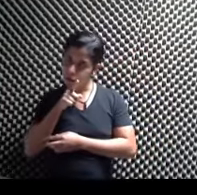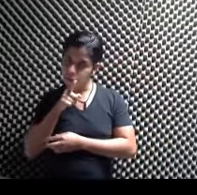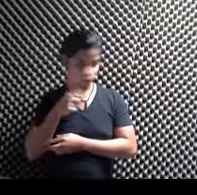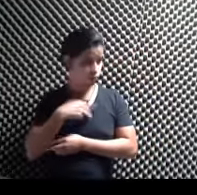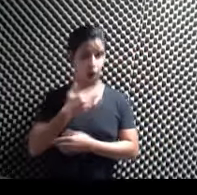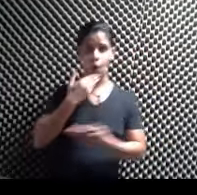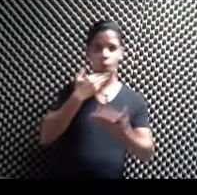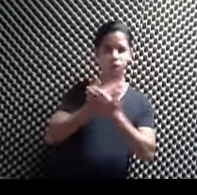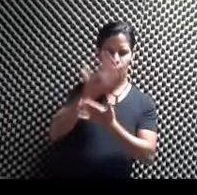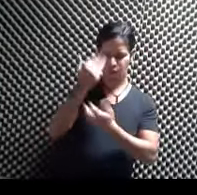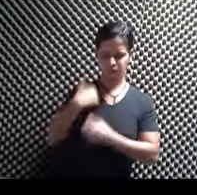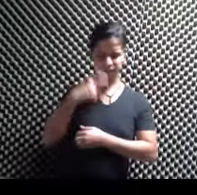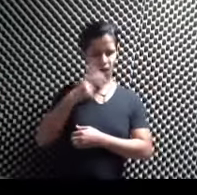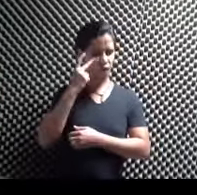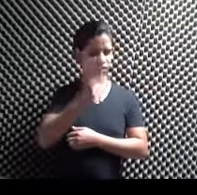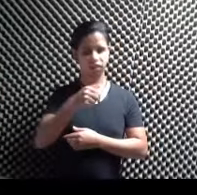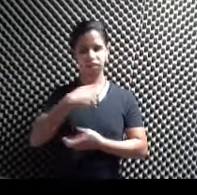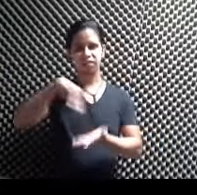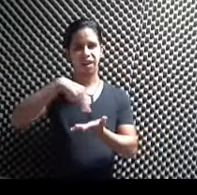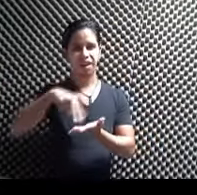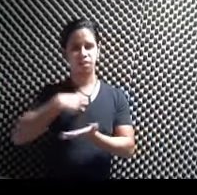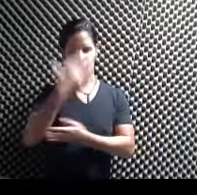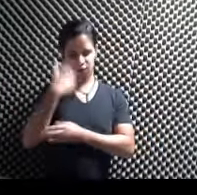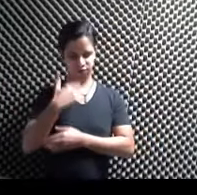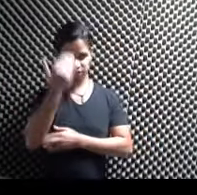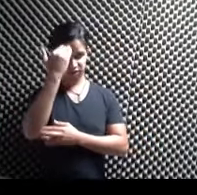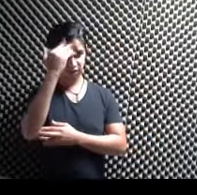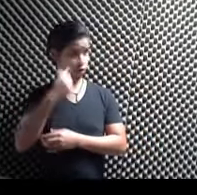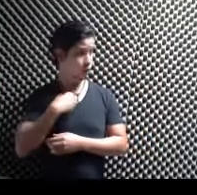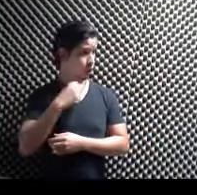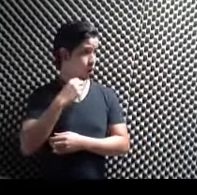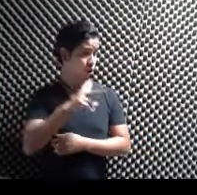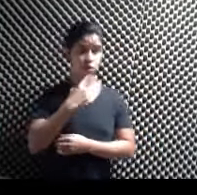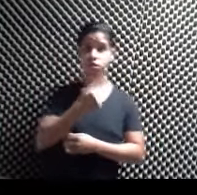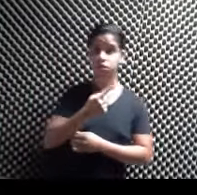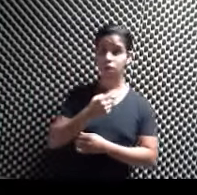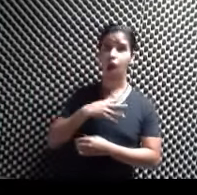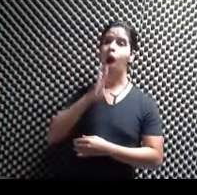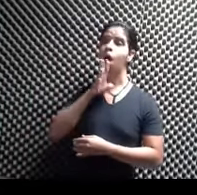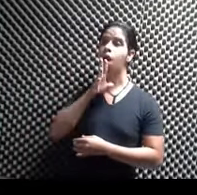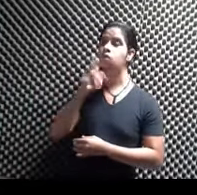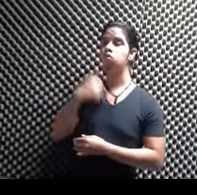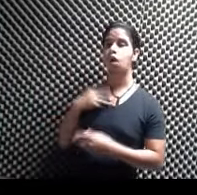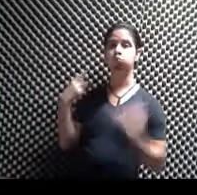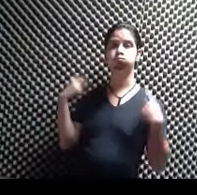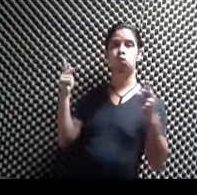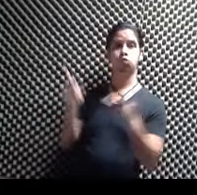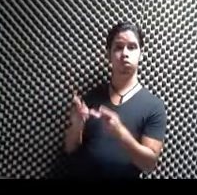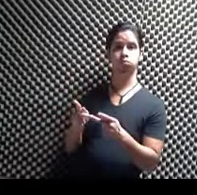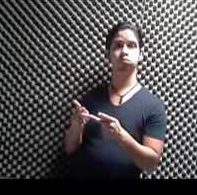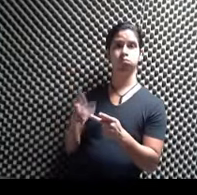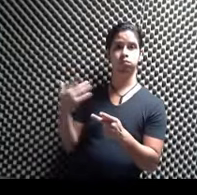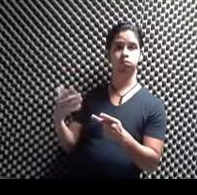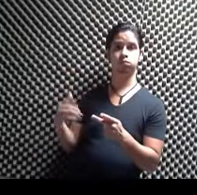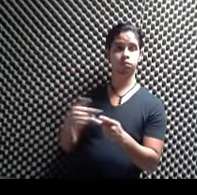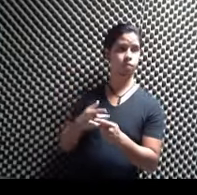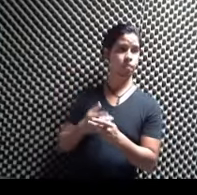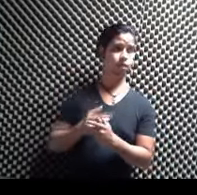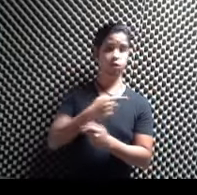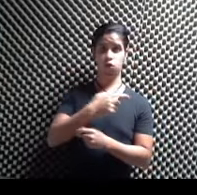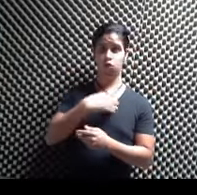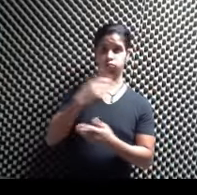verte bailar. Por favor, sí. y hablando portugués, falando portugués. Dios mío, pues yo voy a ver. Eso es